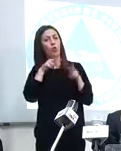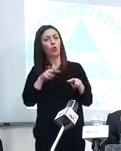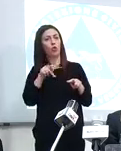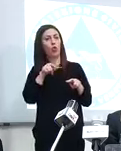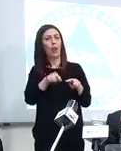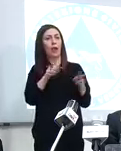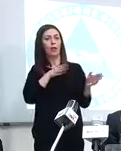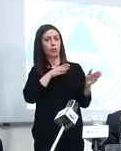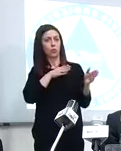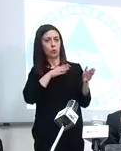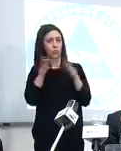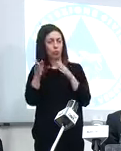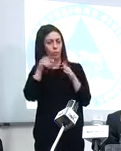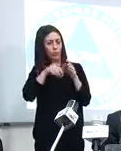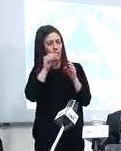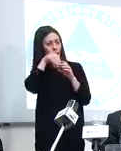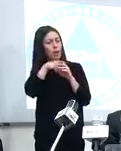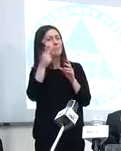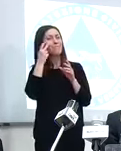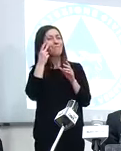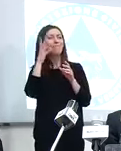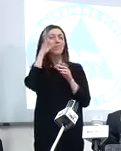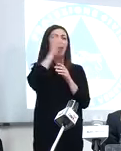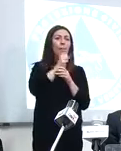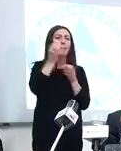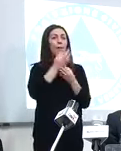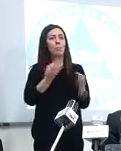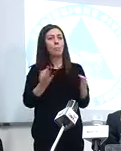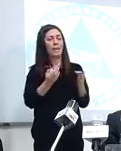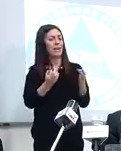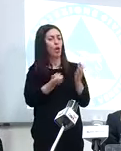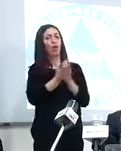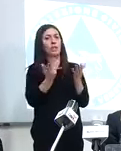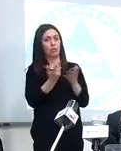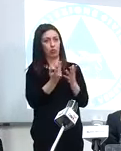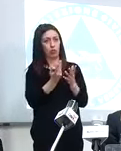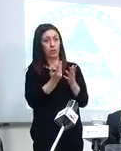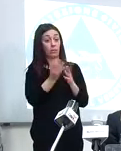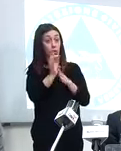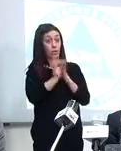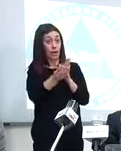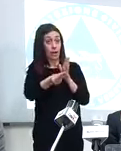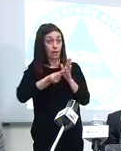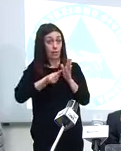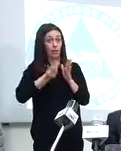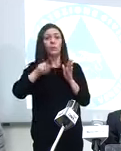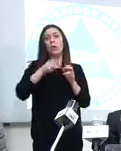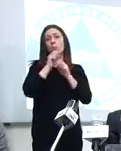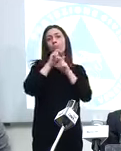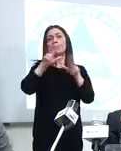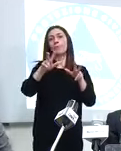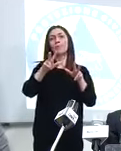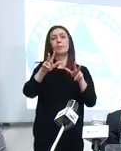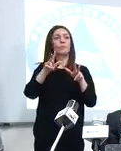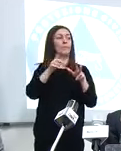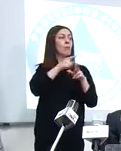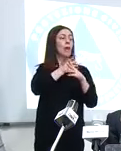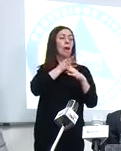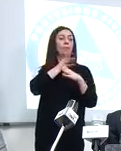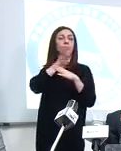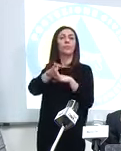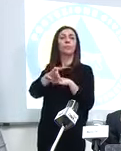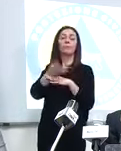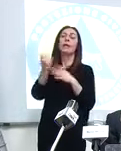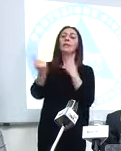degli audit per ricostruire anche tutti i percorsi. Appena avremo i dati, quindi vi comunicheremo i dati. Ecco. Comunque i casi sono due, o si